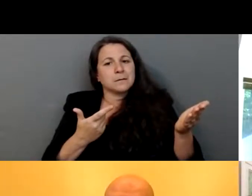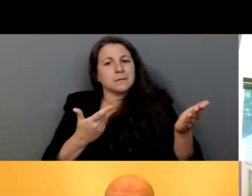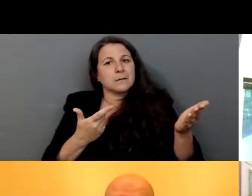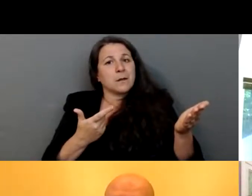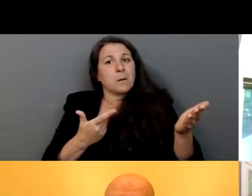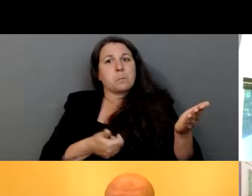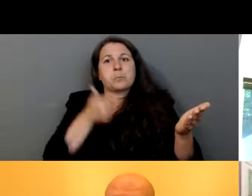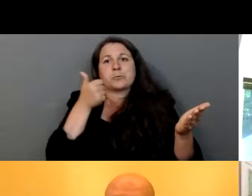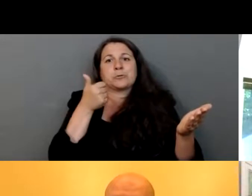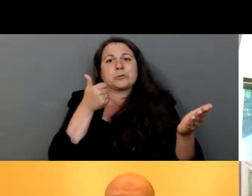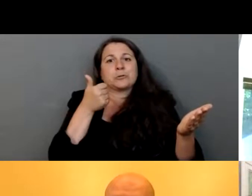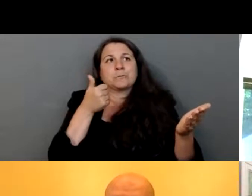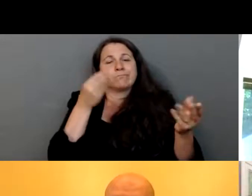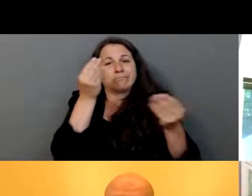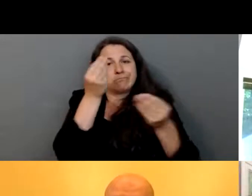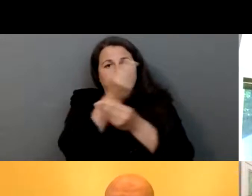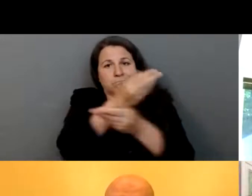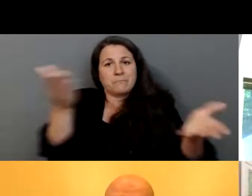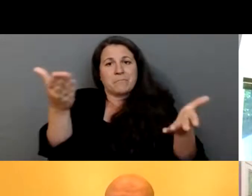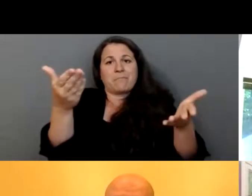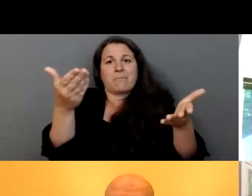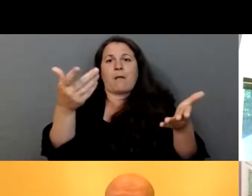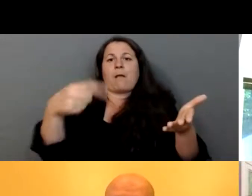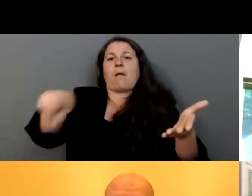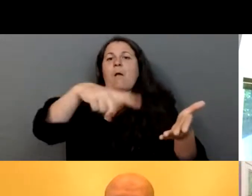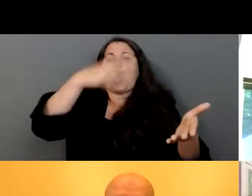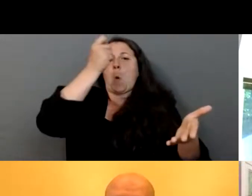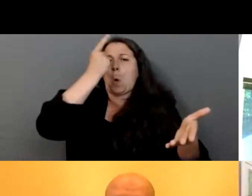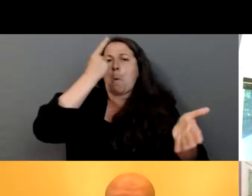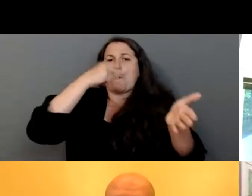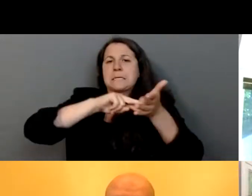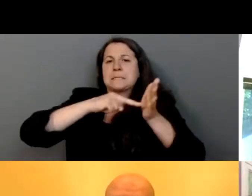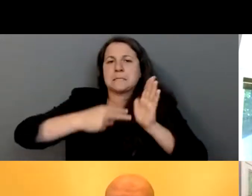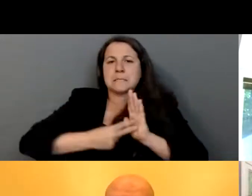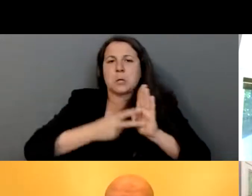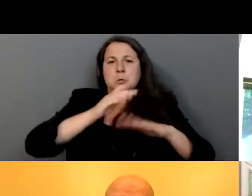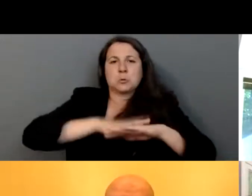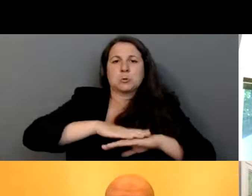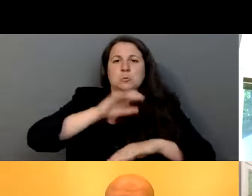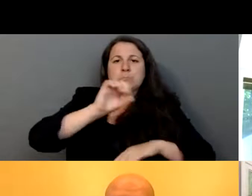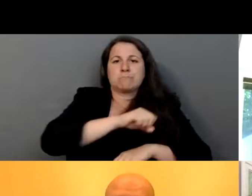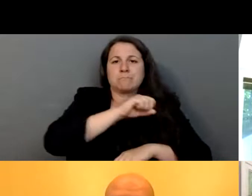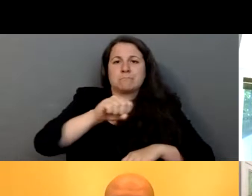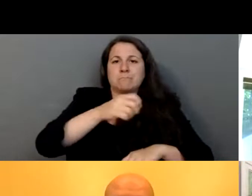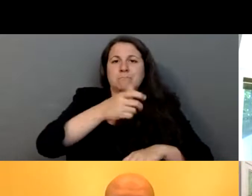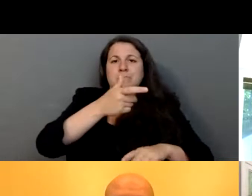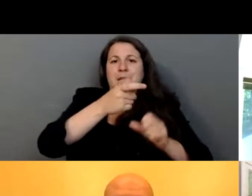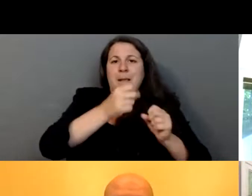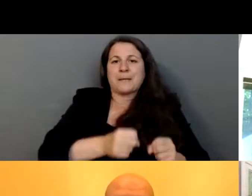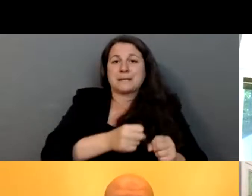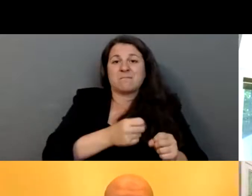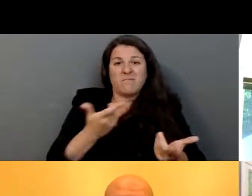reconnaissance du capacité. Je pense que ça pourrait nous aider, tu sais, avec ce qui se passe présentement, notamment Clic Santé qui n'est pas accessible. Il y a eu un petit